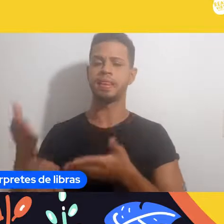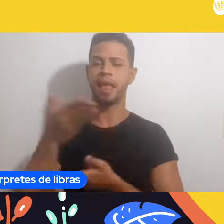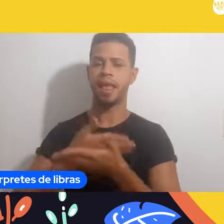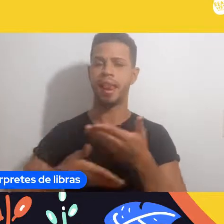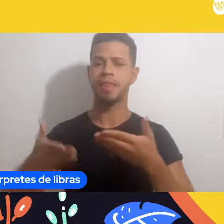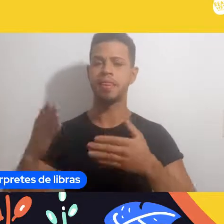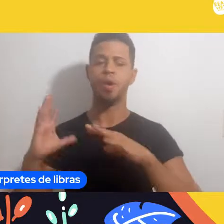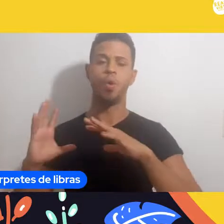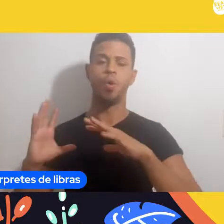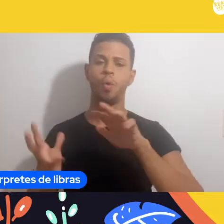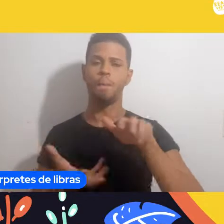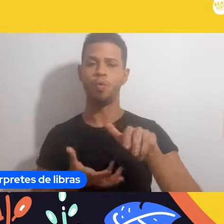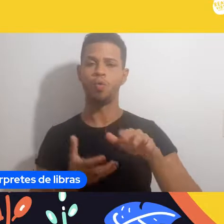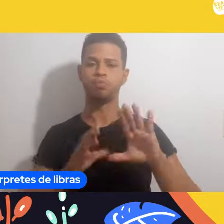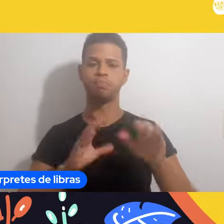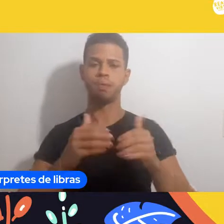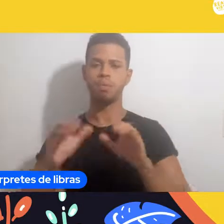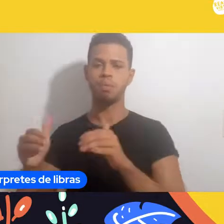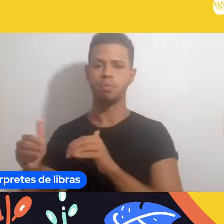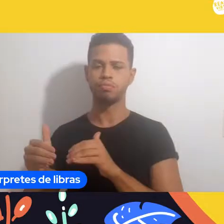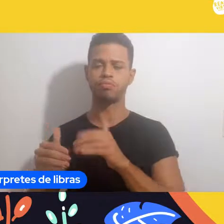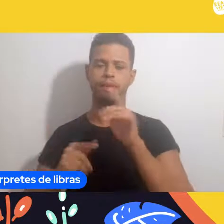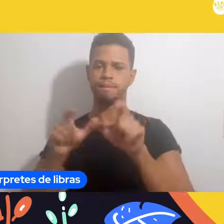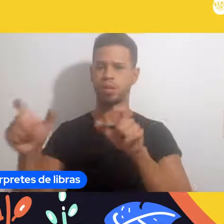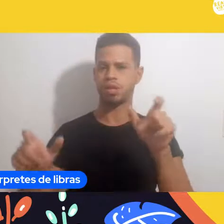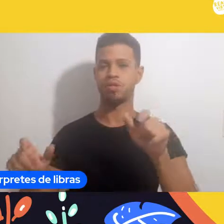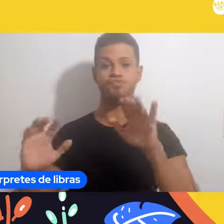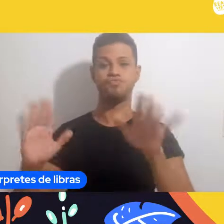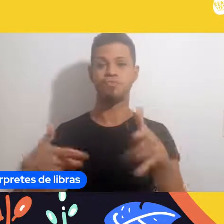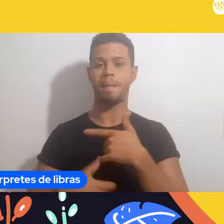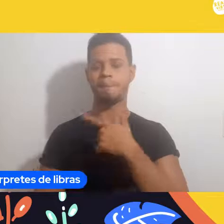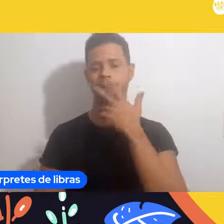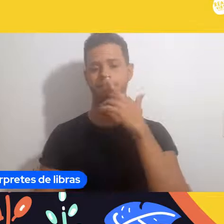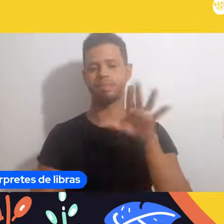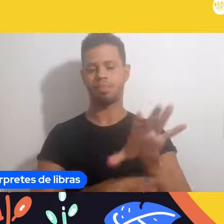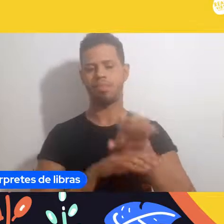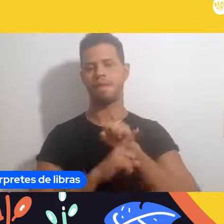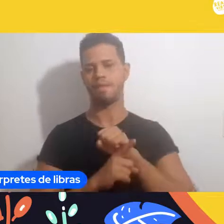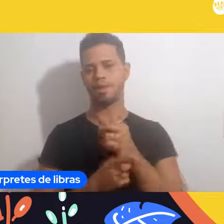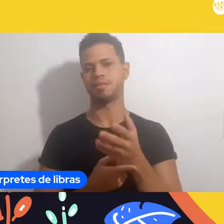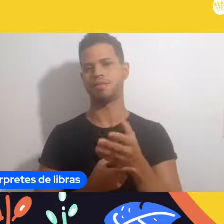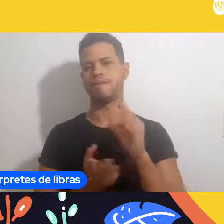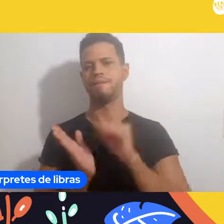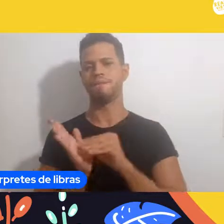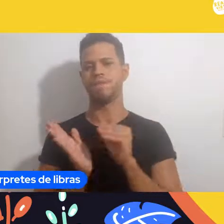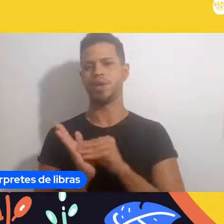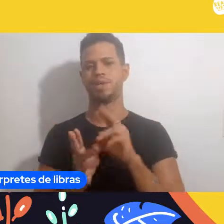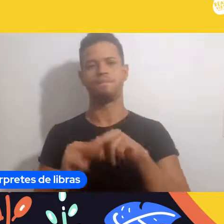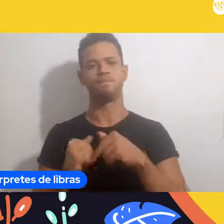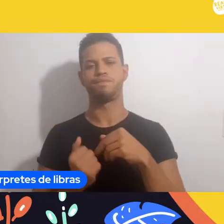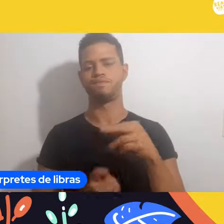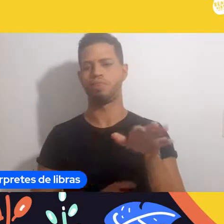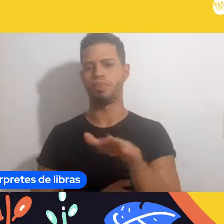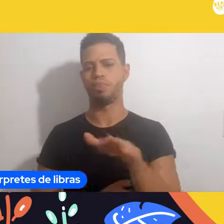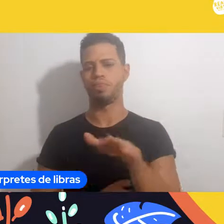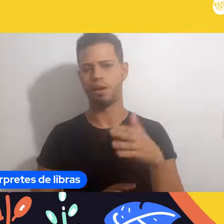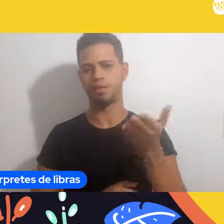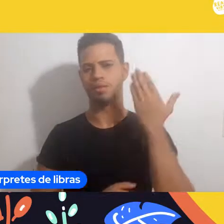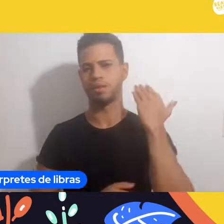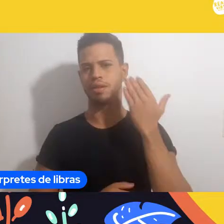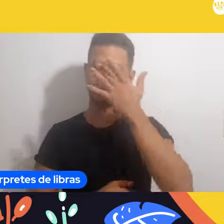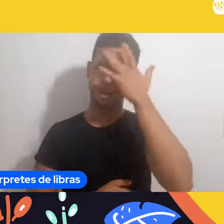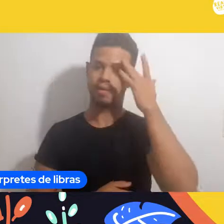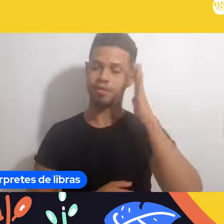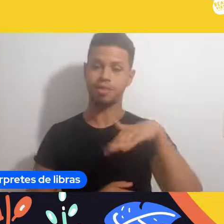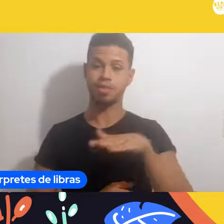no coletivo, já se vê um reflexo dessa falta de infância nesses adolescentes, de um